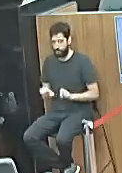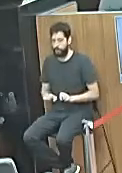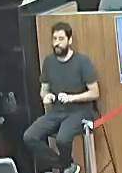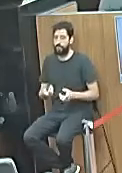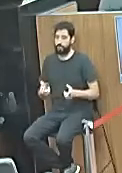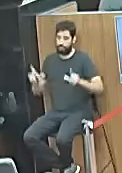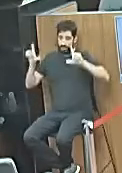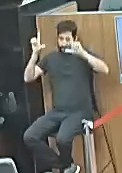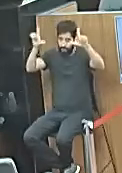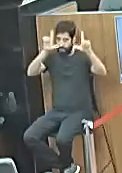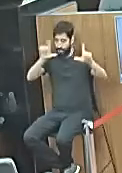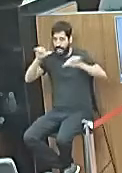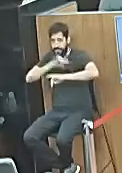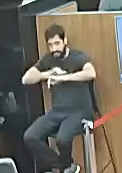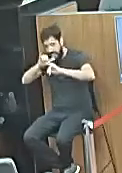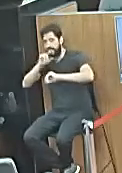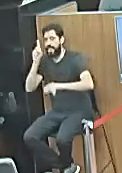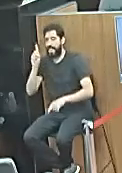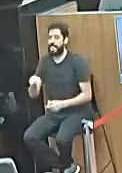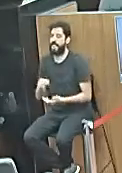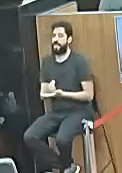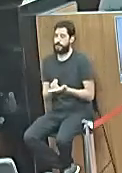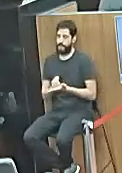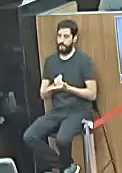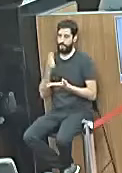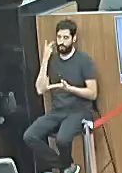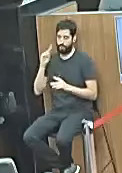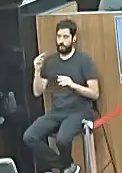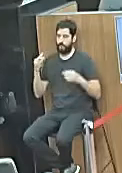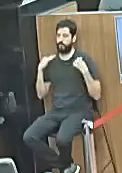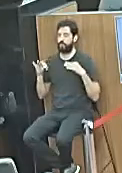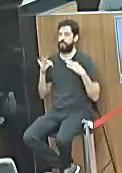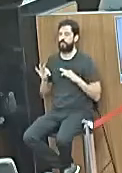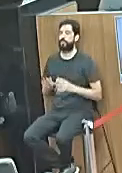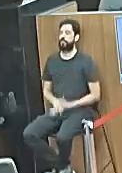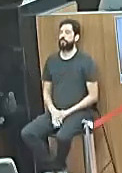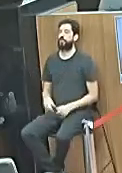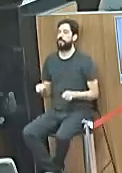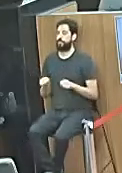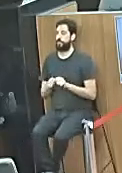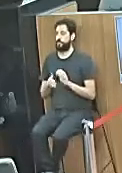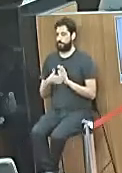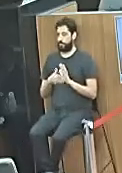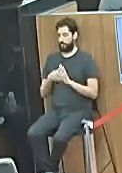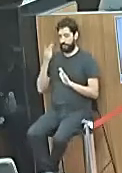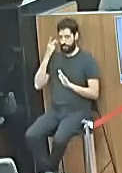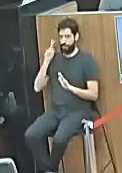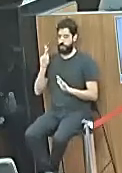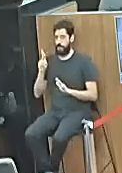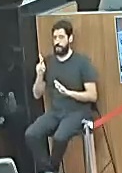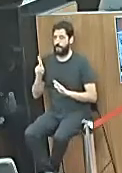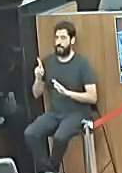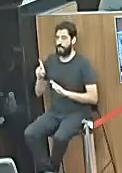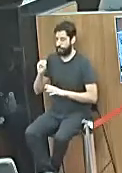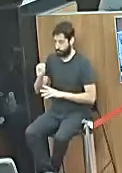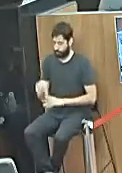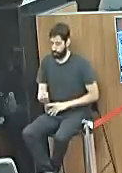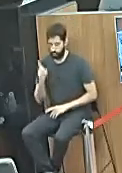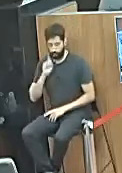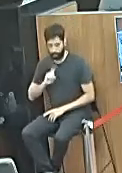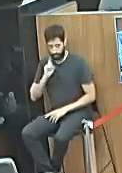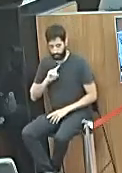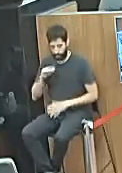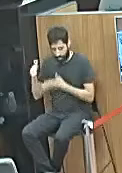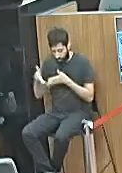básico para turismo né e foram feitas propostas pra pra sul de minas que a